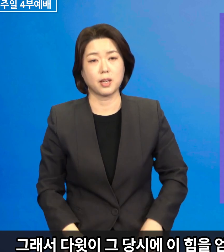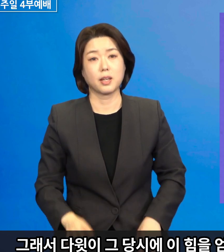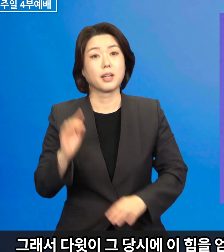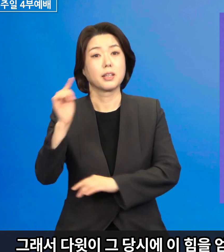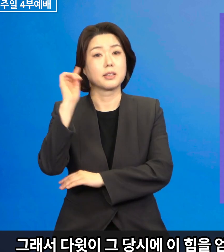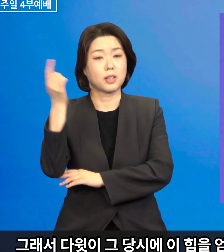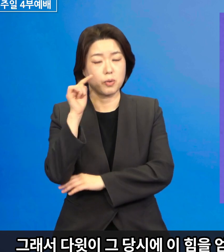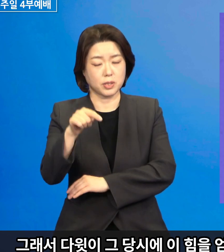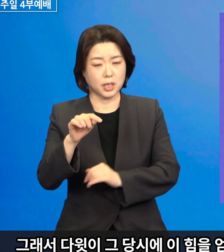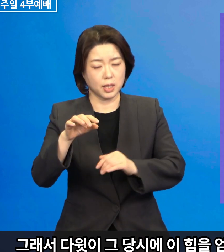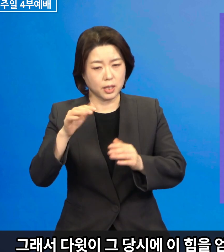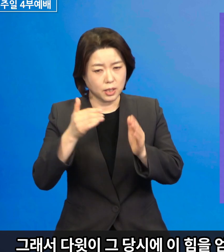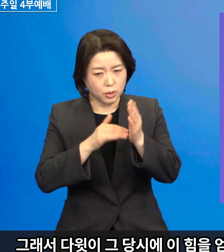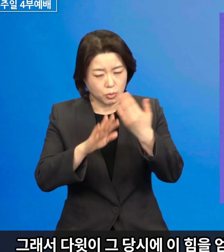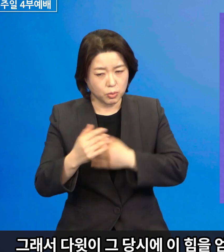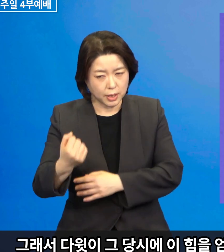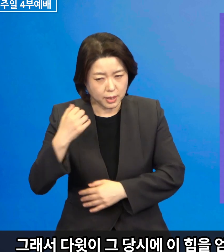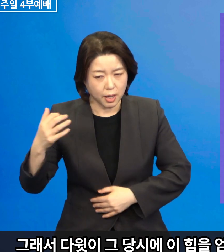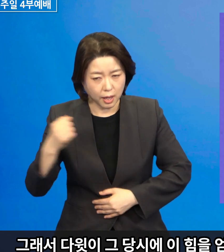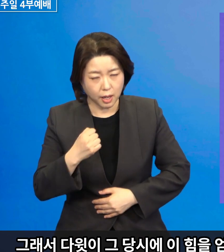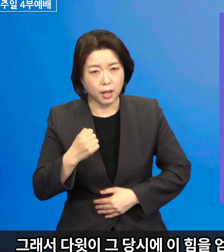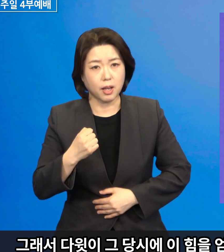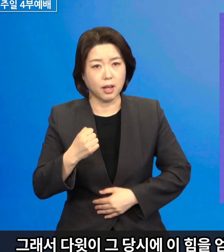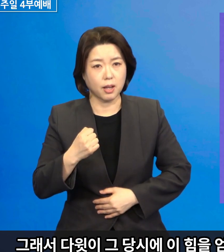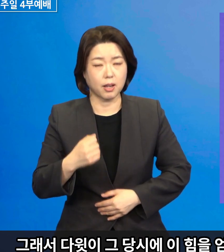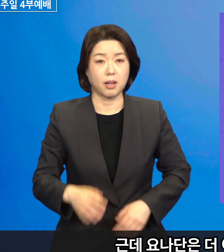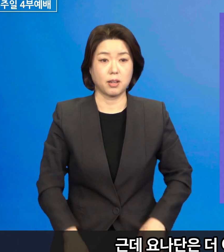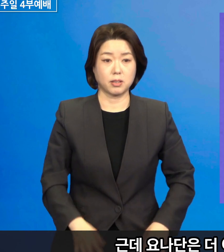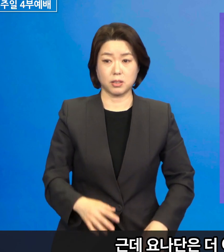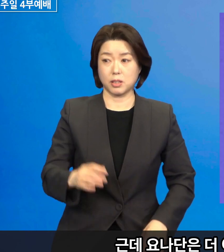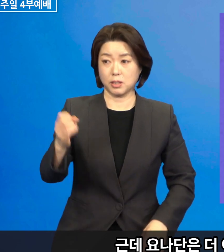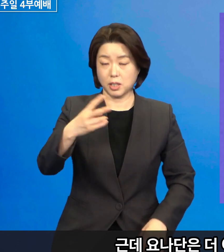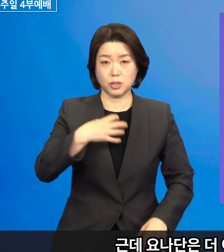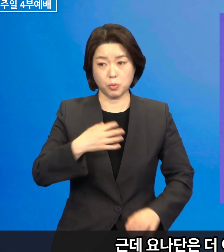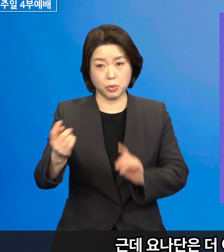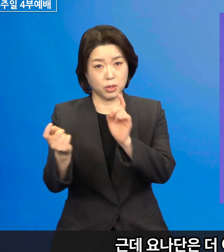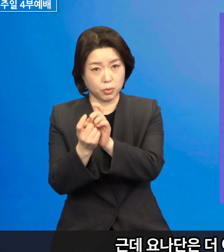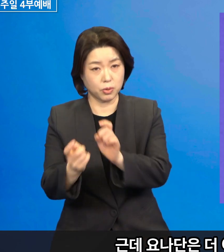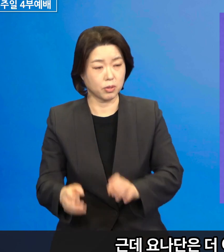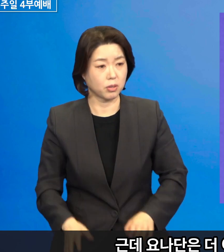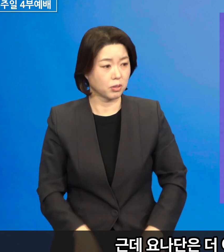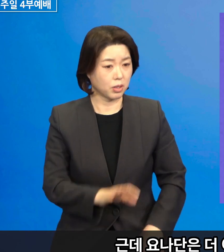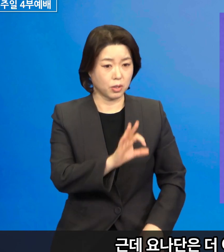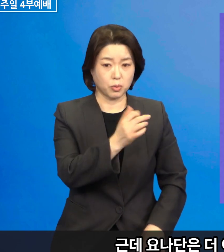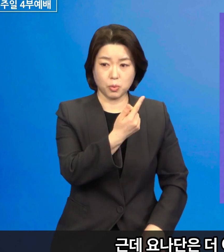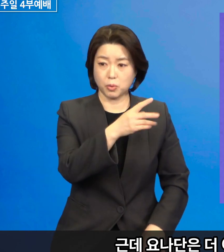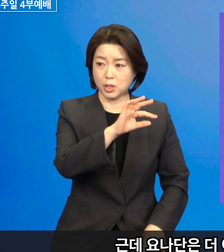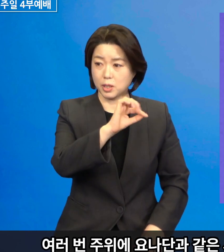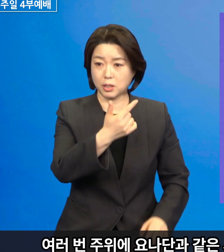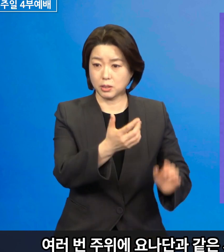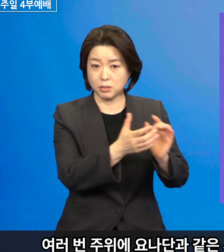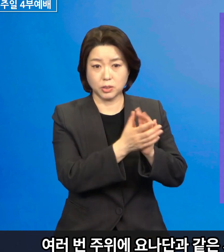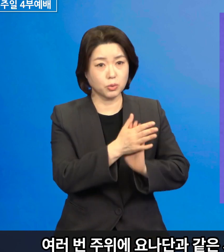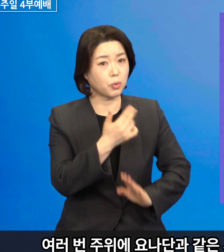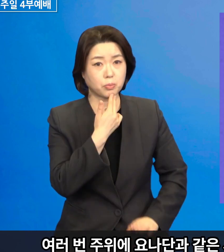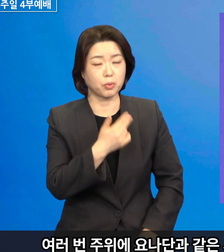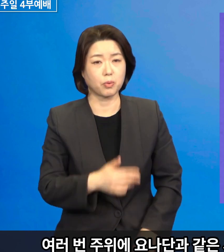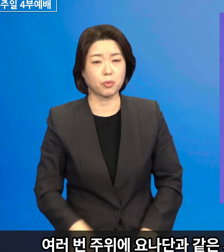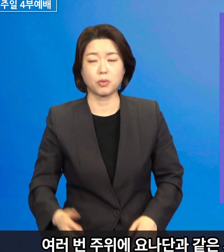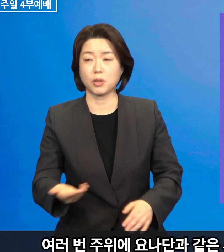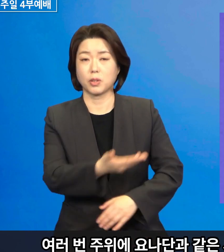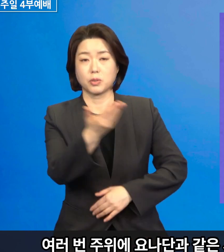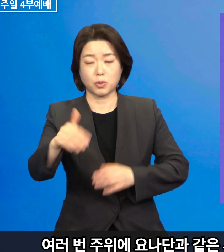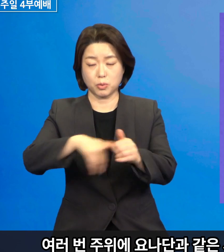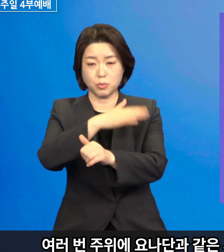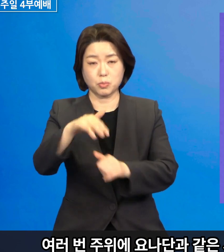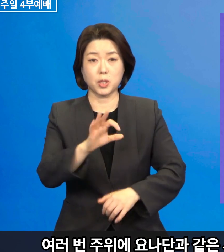이 힘을 얻고 난 다음에 이제 위기를 맞이했어요. 근데 요나단은 더 이상 주변에 없습니다. 여러분 주위에